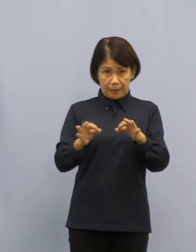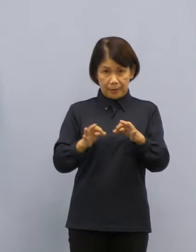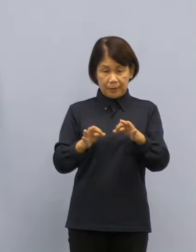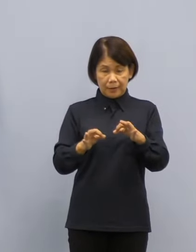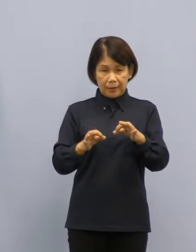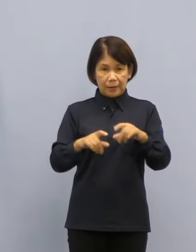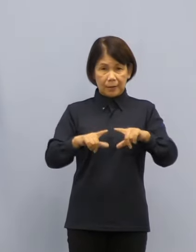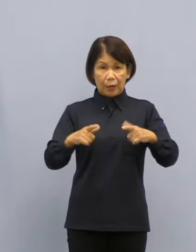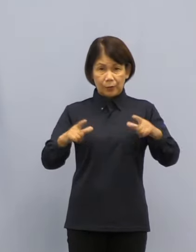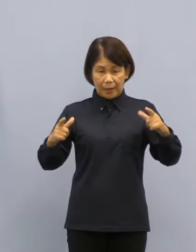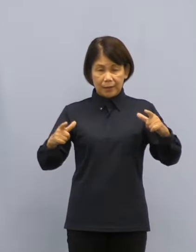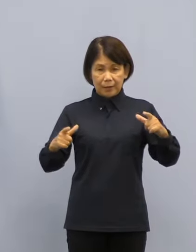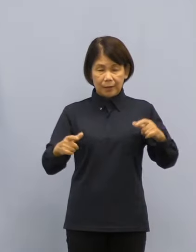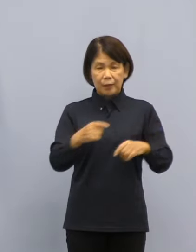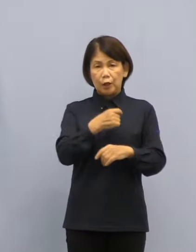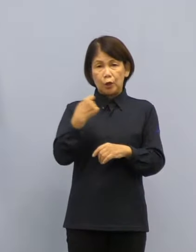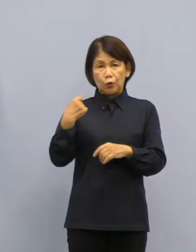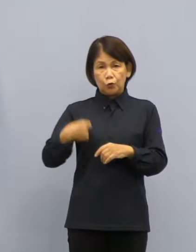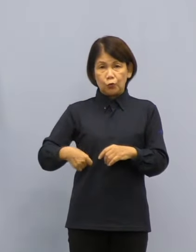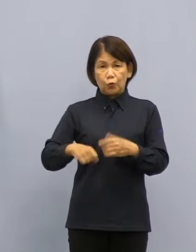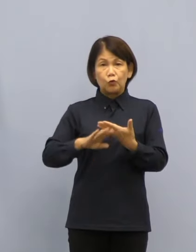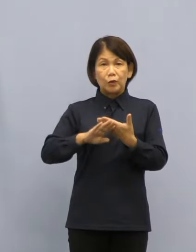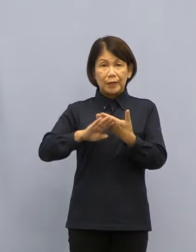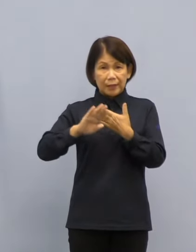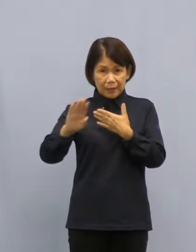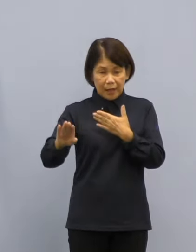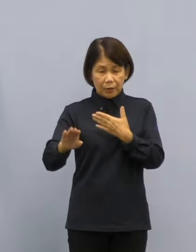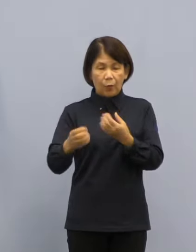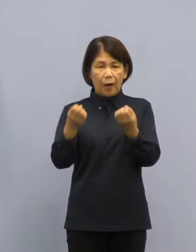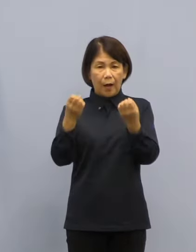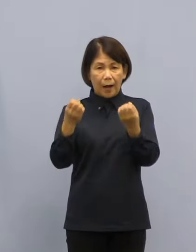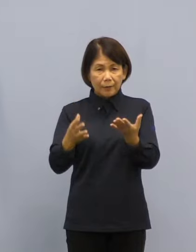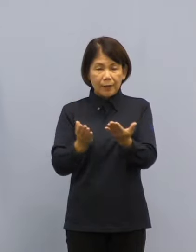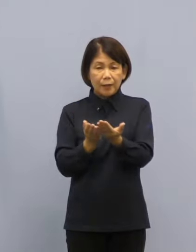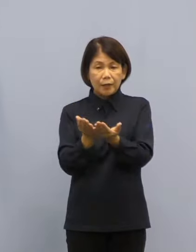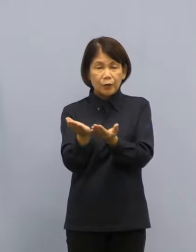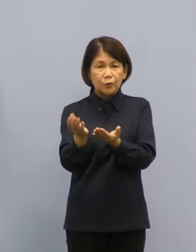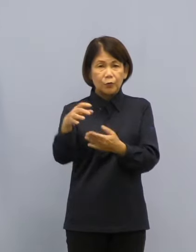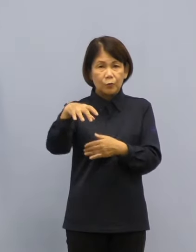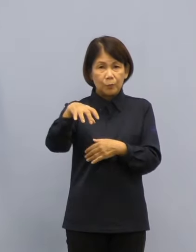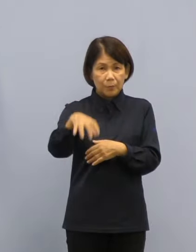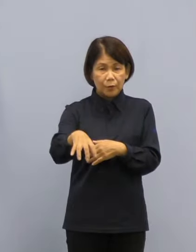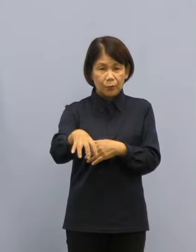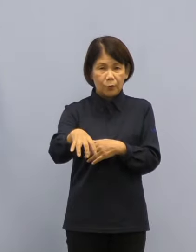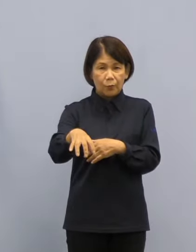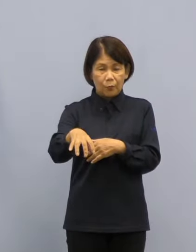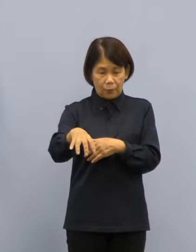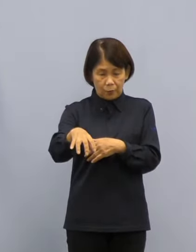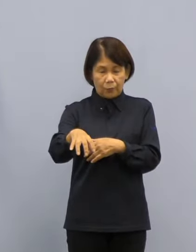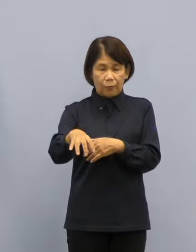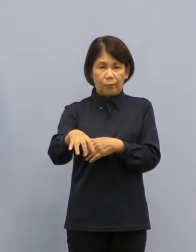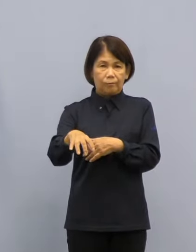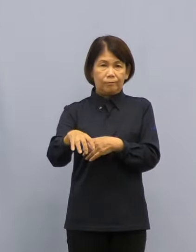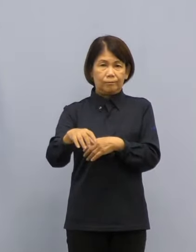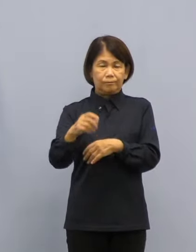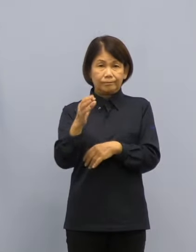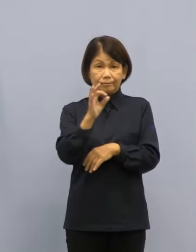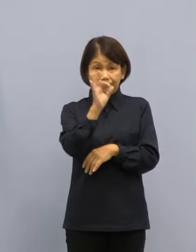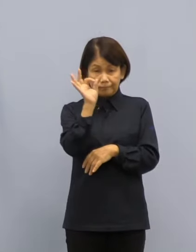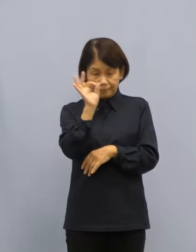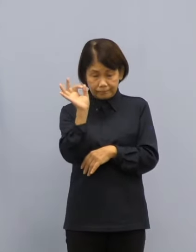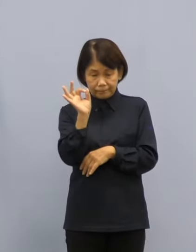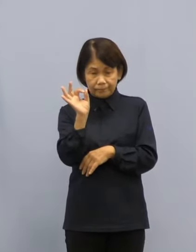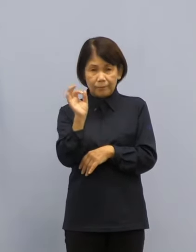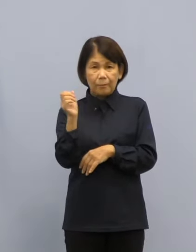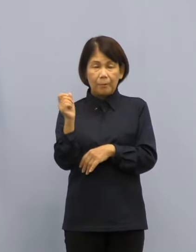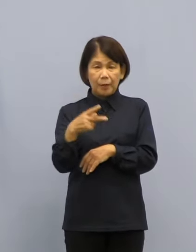中国以外の新たな輸出先の開拓などが考えられますが、 これらは国の事業やそれから